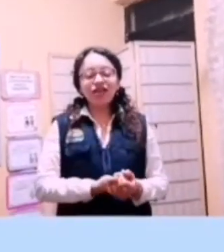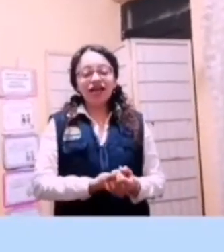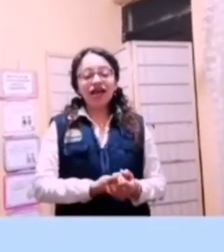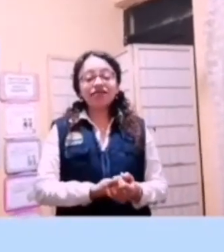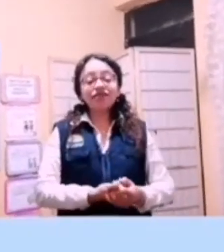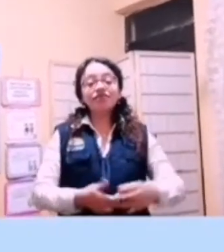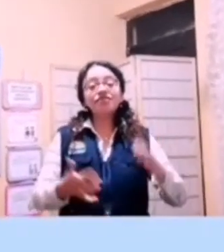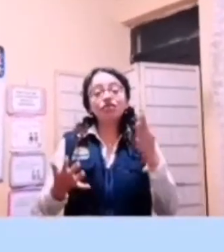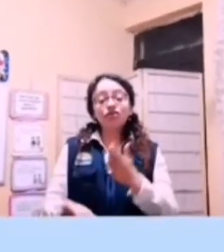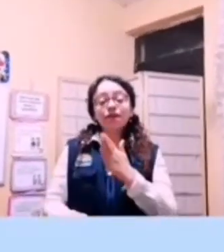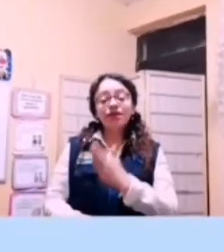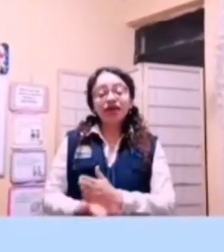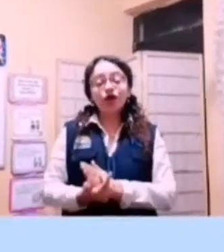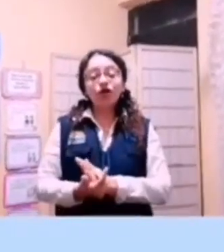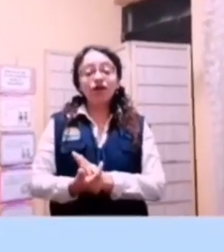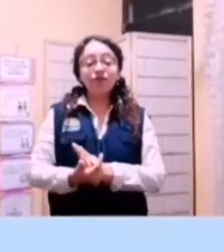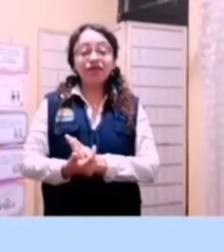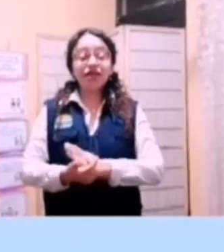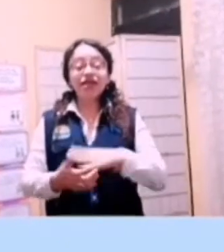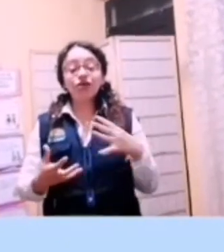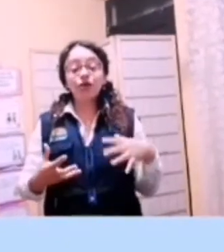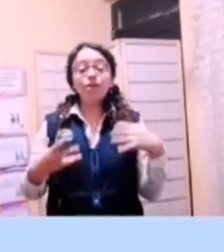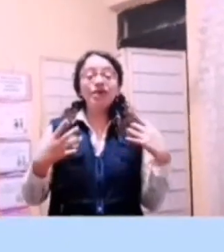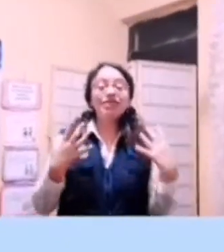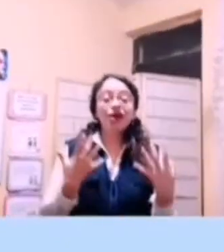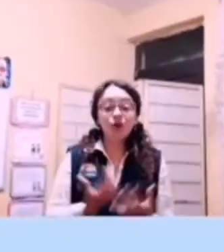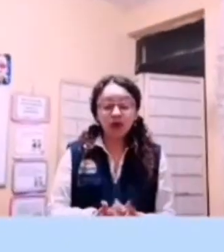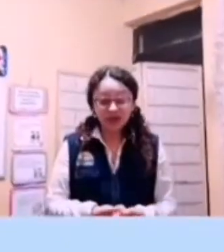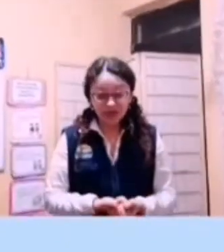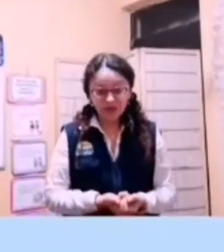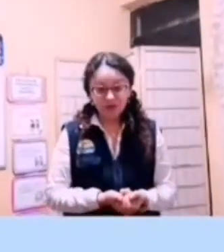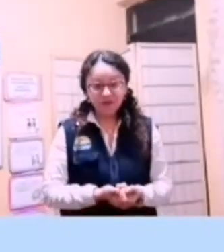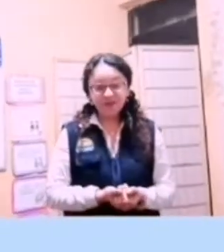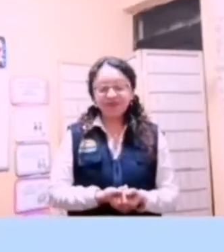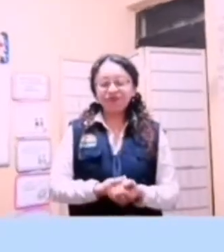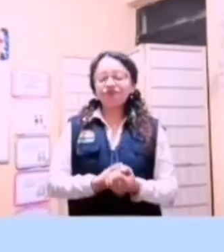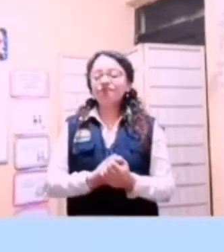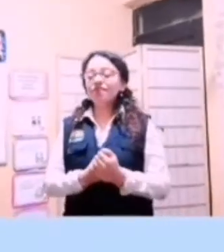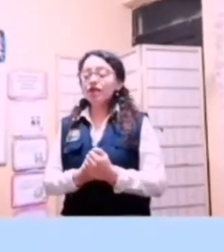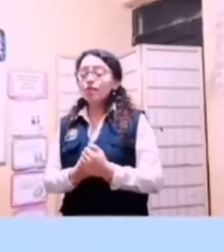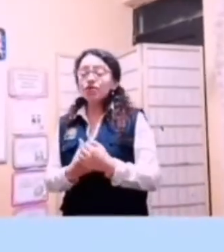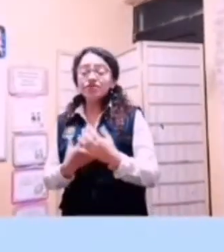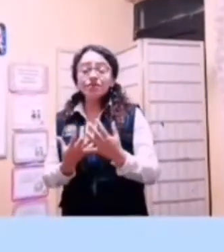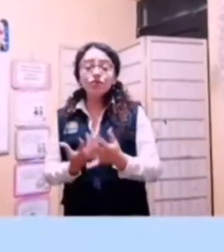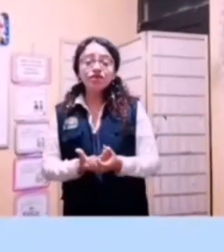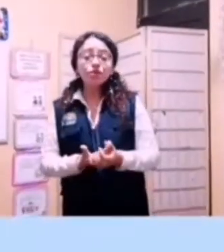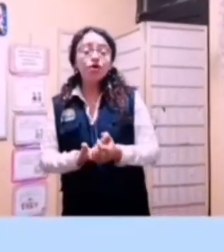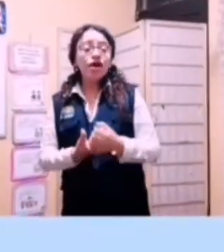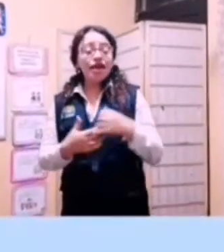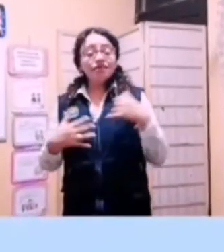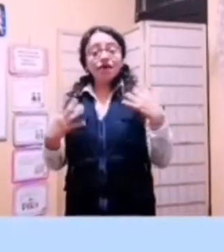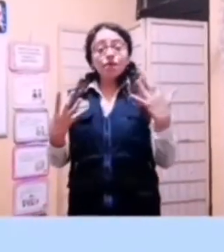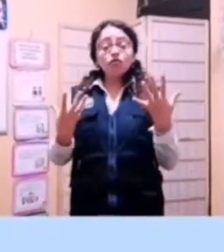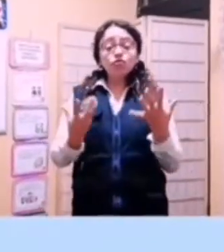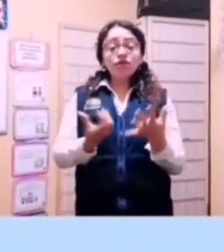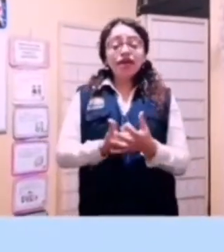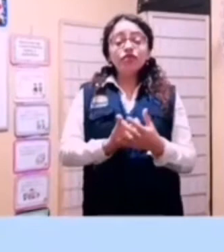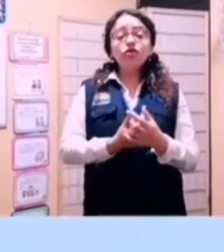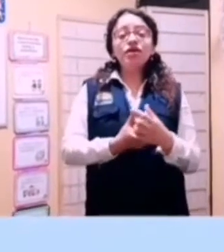la casa Sino también Ahora ver El lado pedagógico Por ese motivo Estamos viendo Y